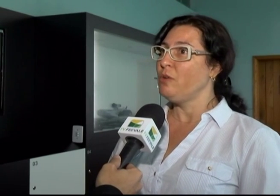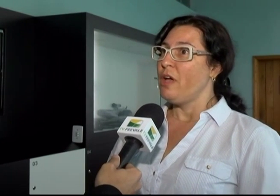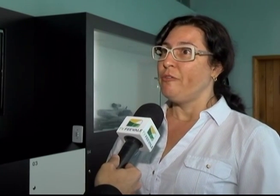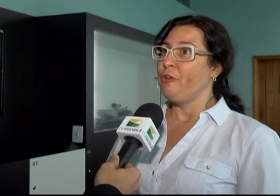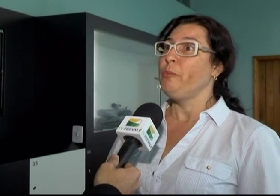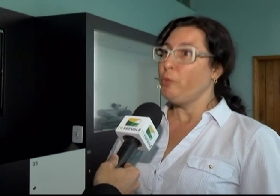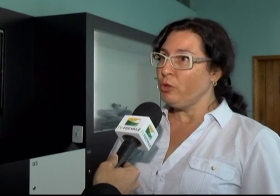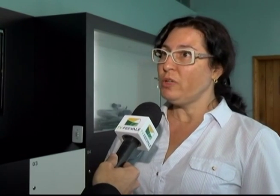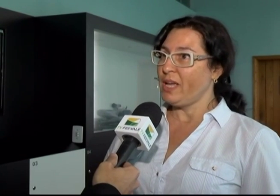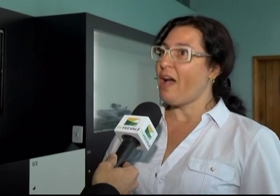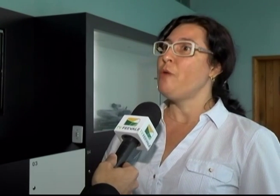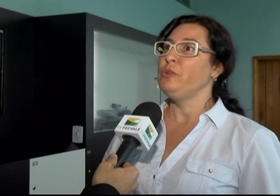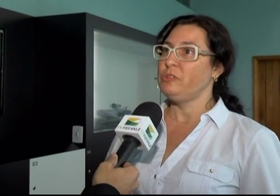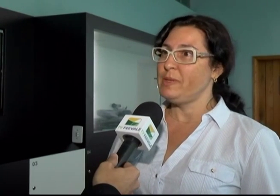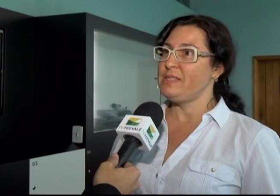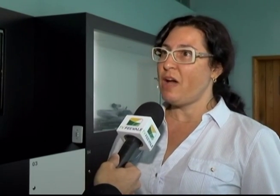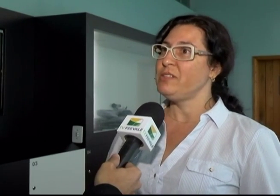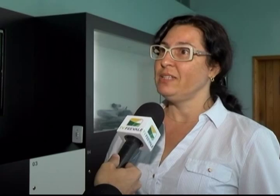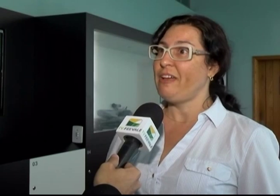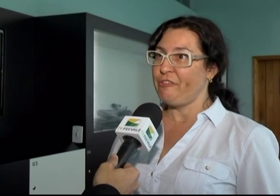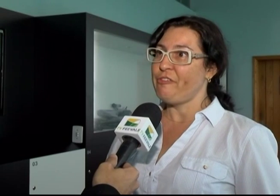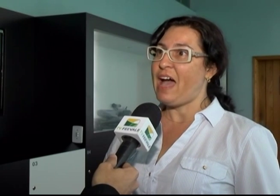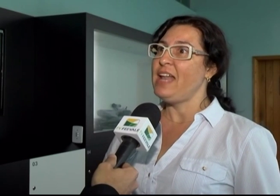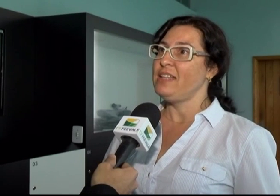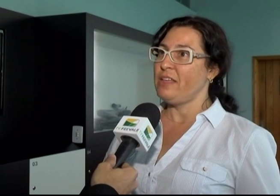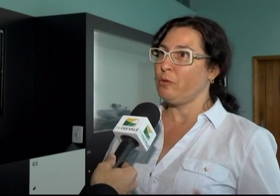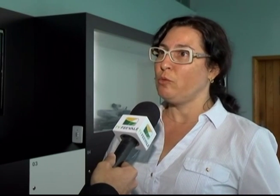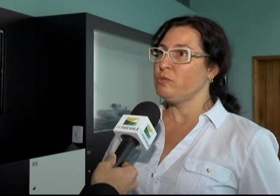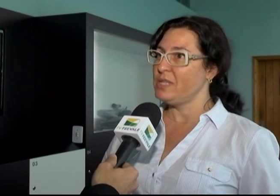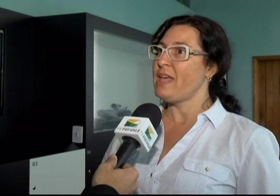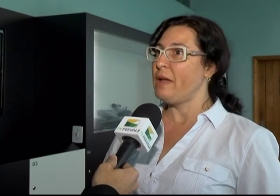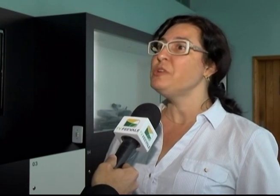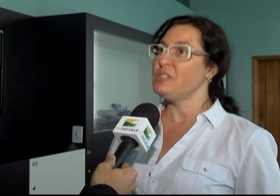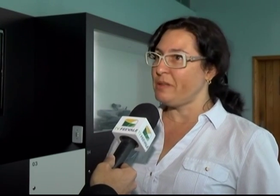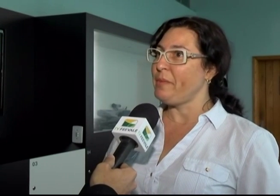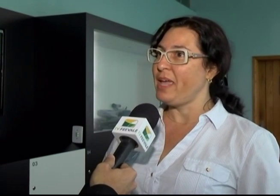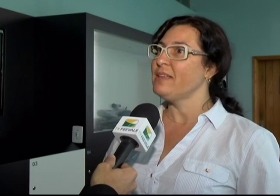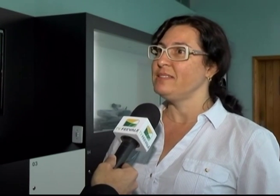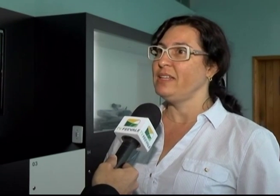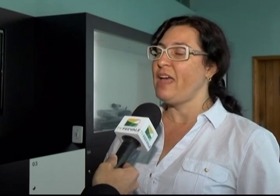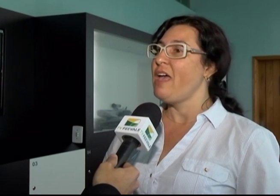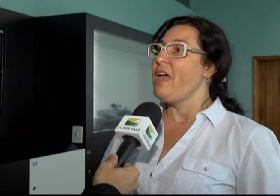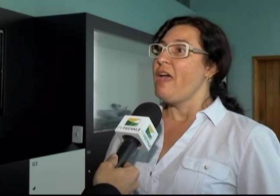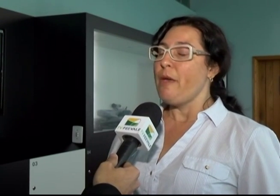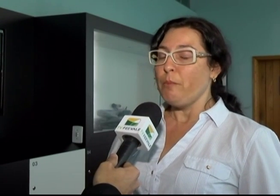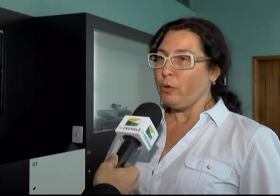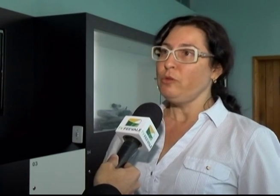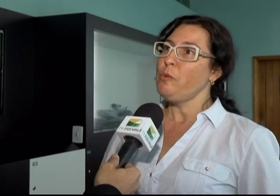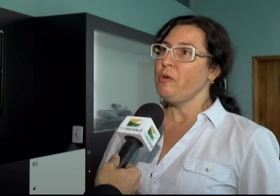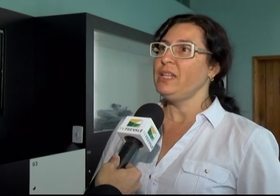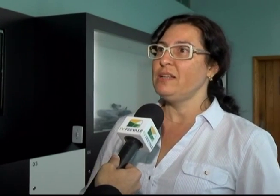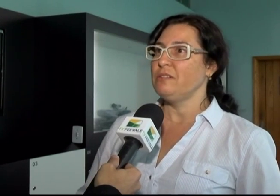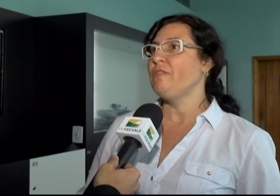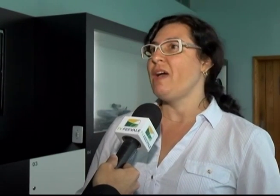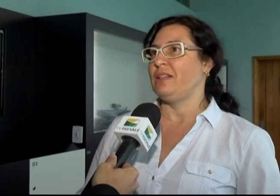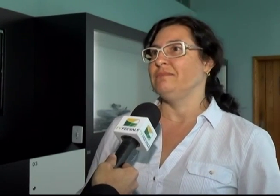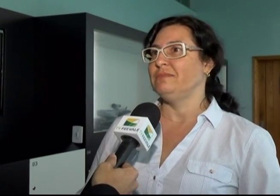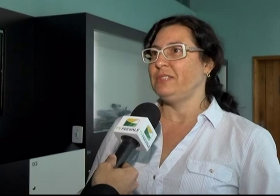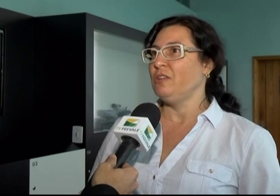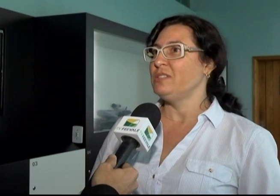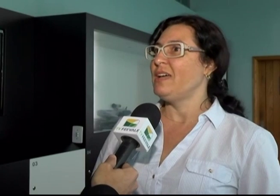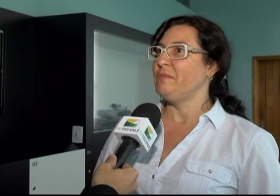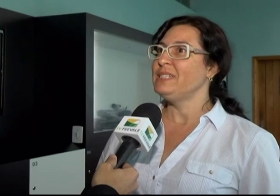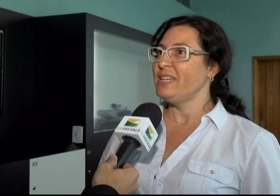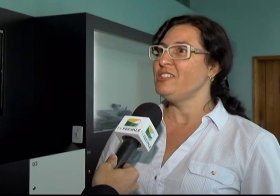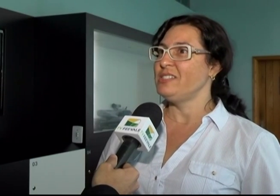inclusão foi muito legal, muito especial, assim, da Fevale, até com os intérpretes também, assim, né? É muito bom a interação com ela.